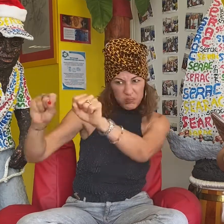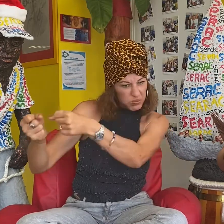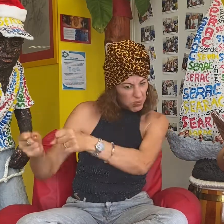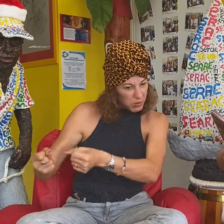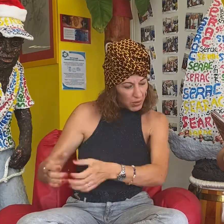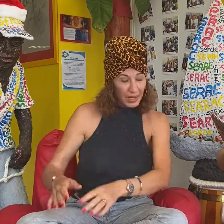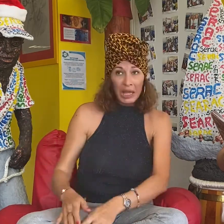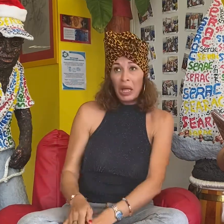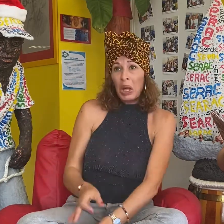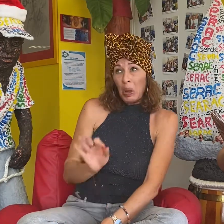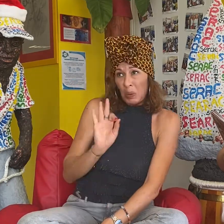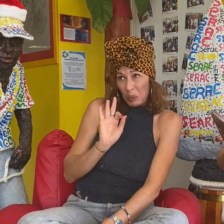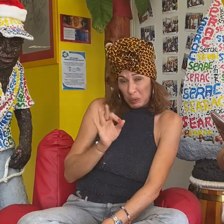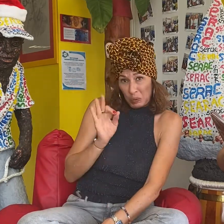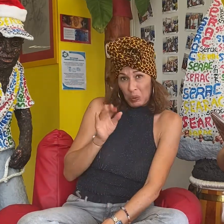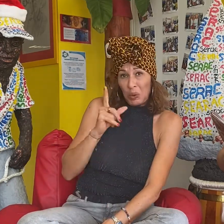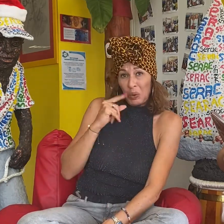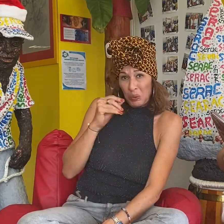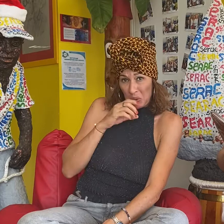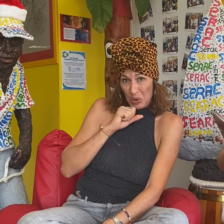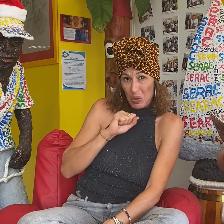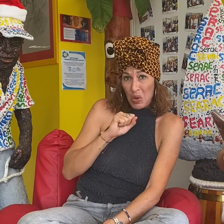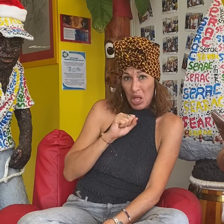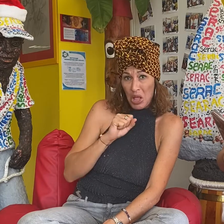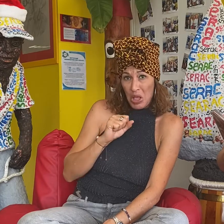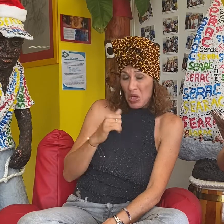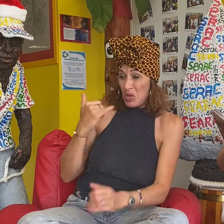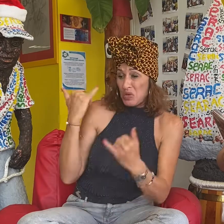Oui, et je ne peux plus jouer avec.